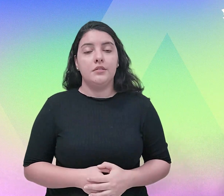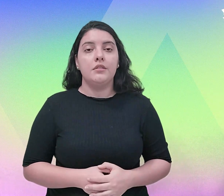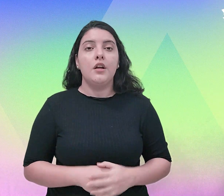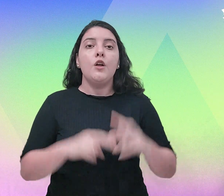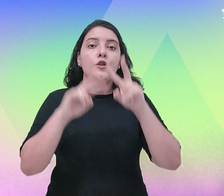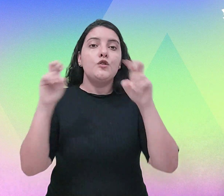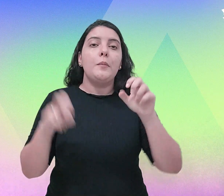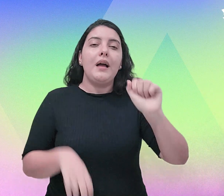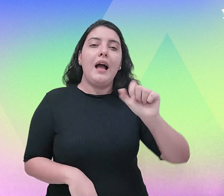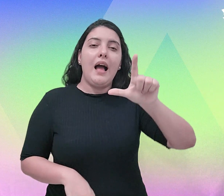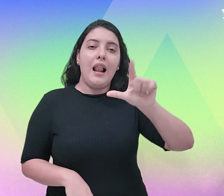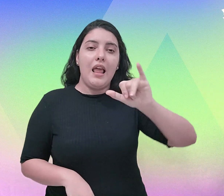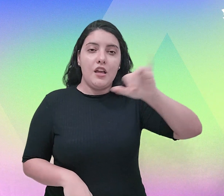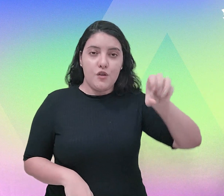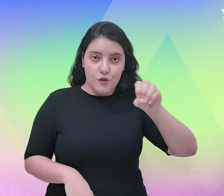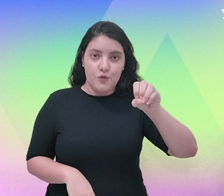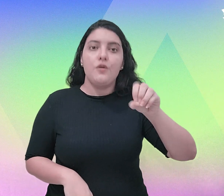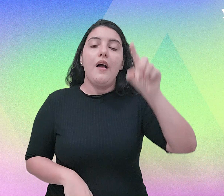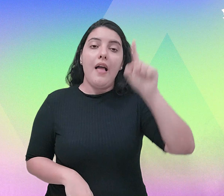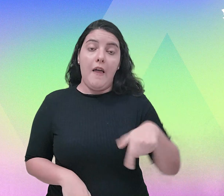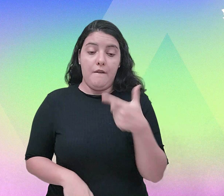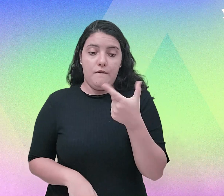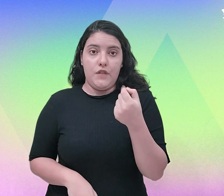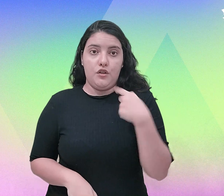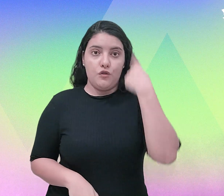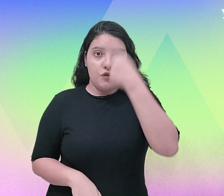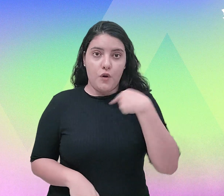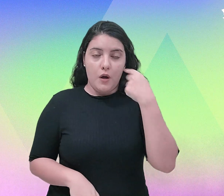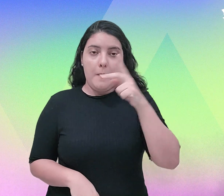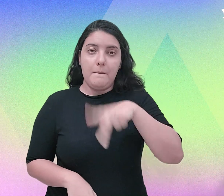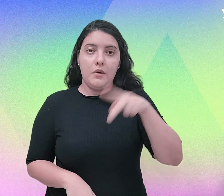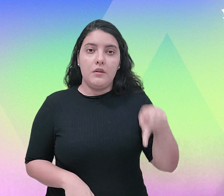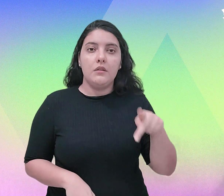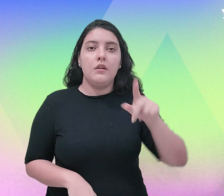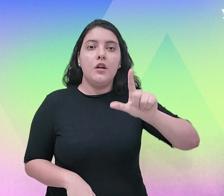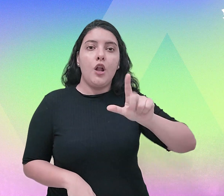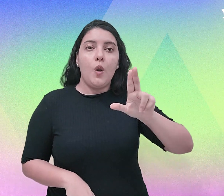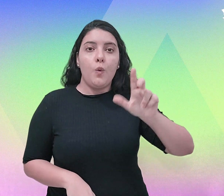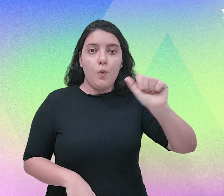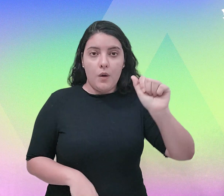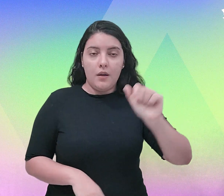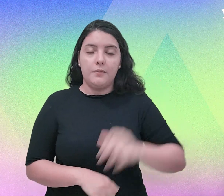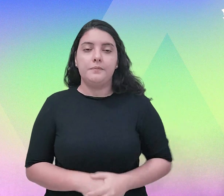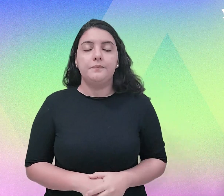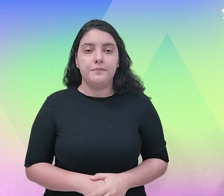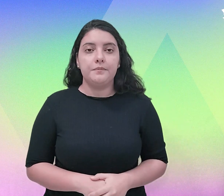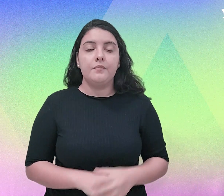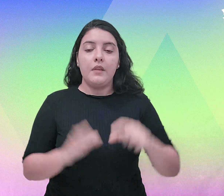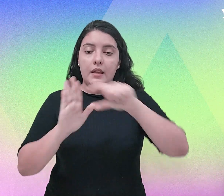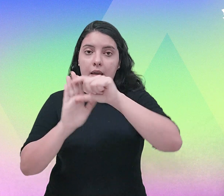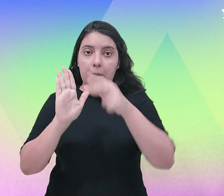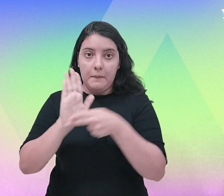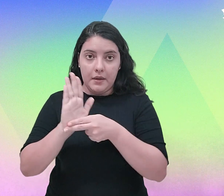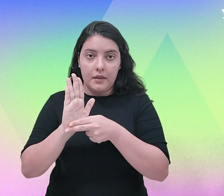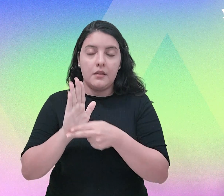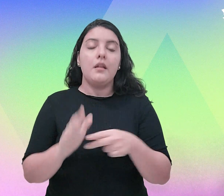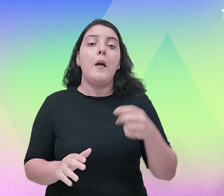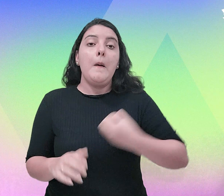o allejo carga horária 20 horas aula professora lua Cavalcanti ementa as poéticas